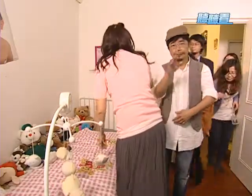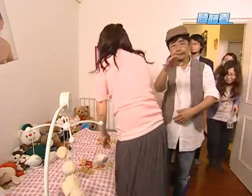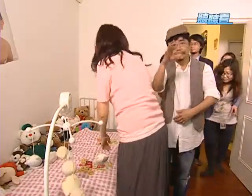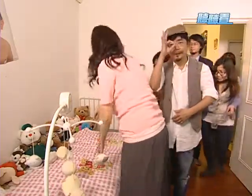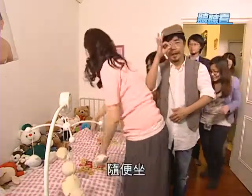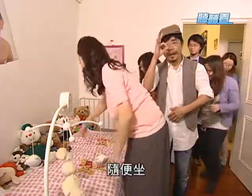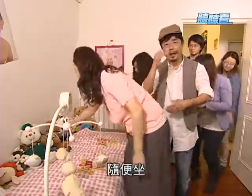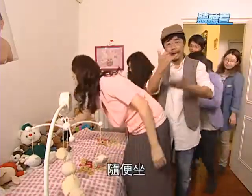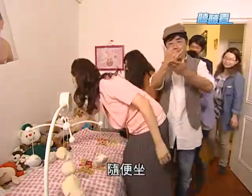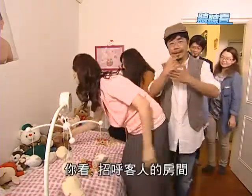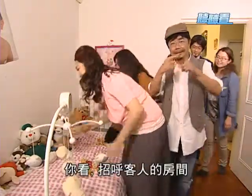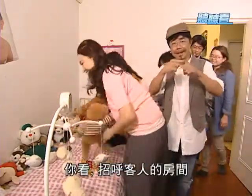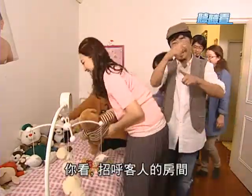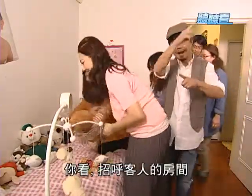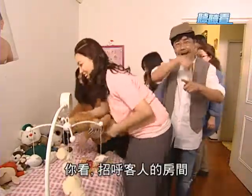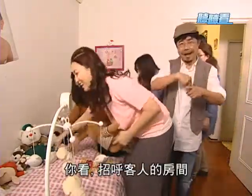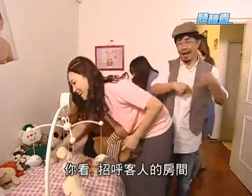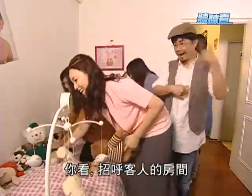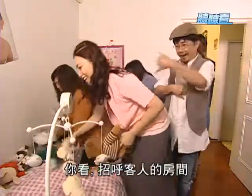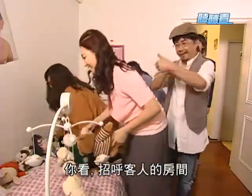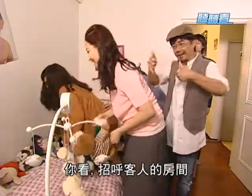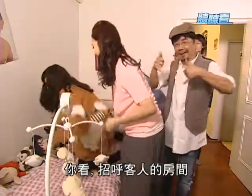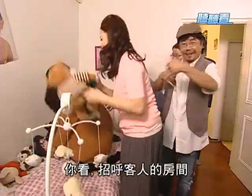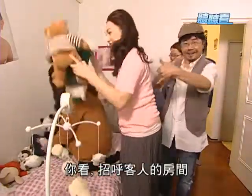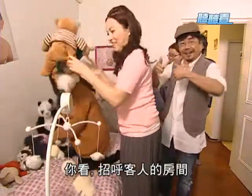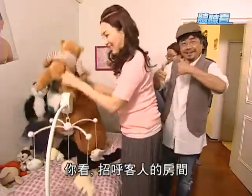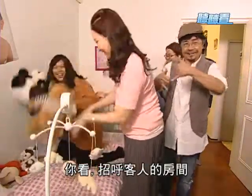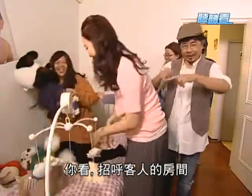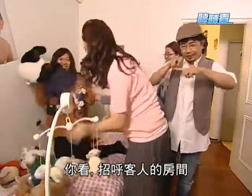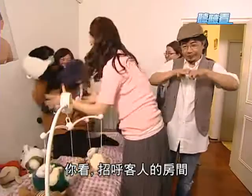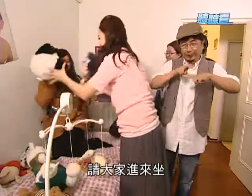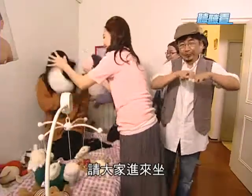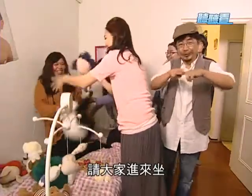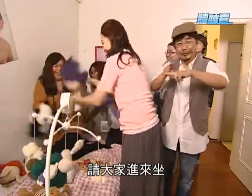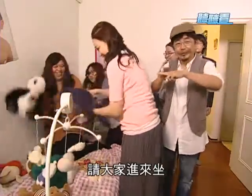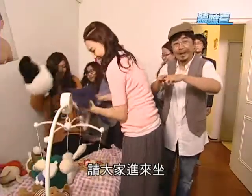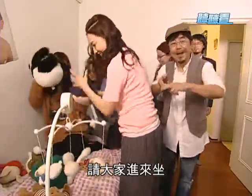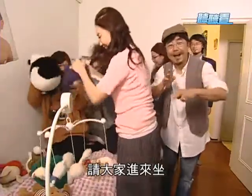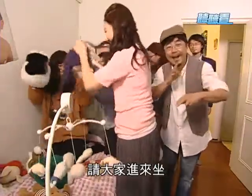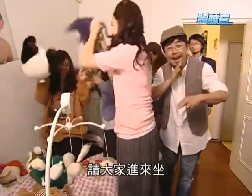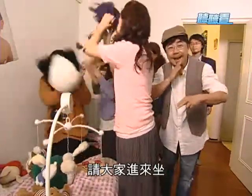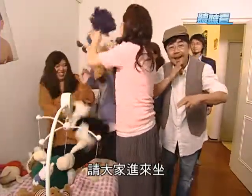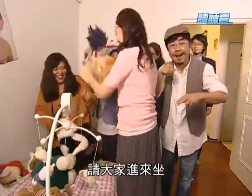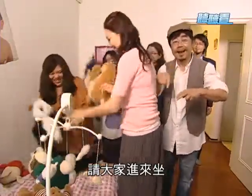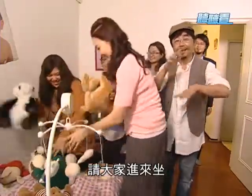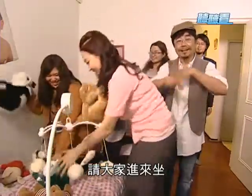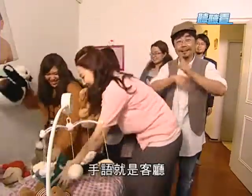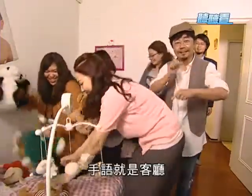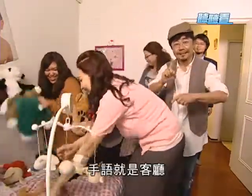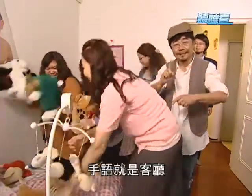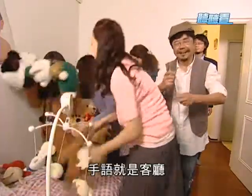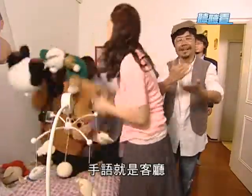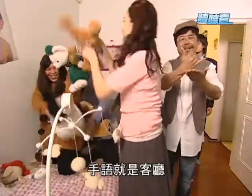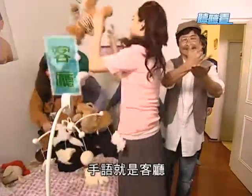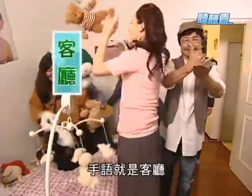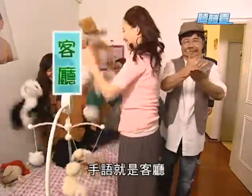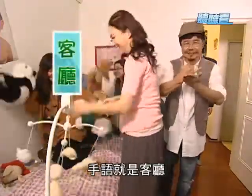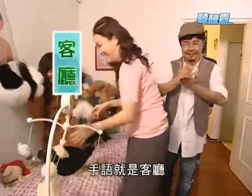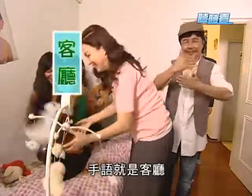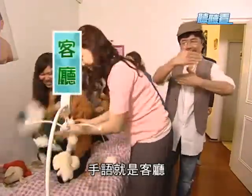请坐。 你看啊，招呼客人的房间，请大家进来坐。手语就是客